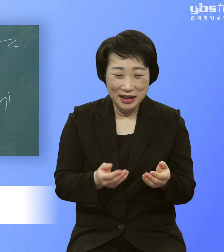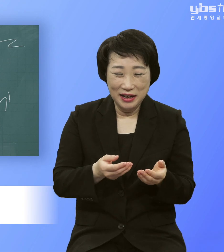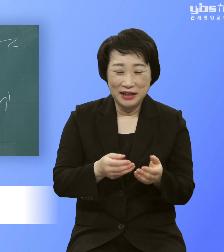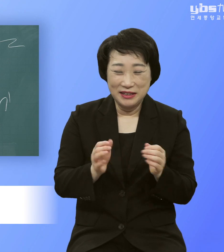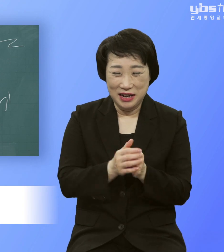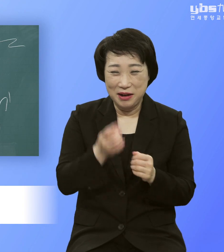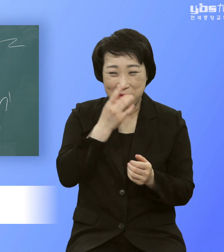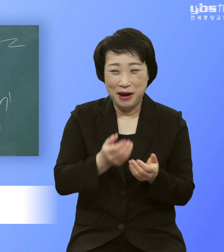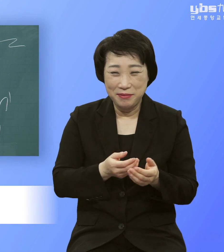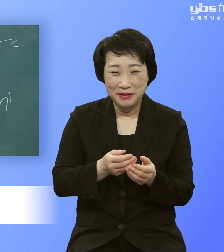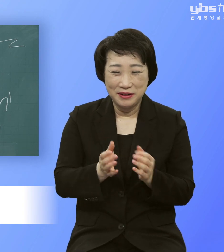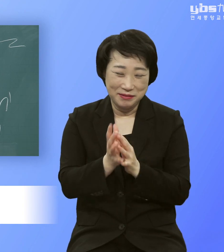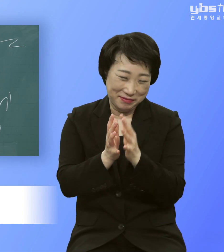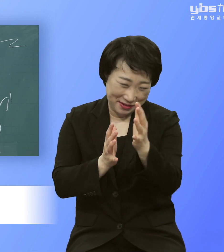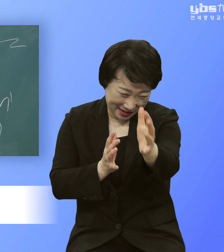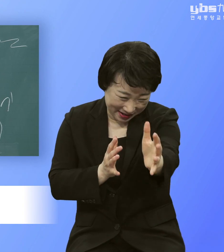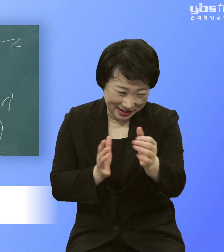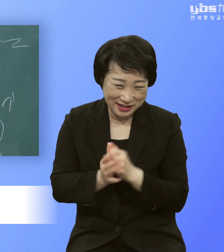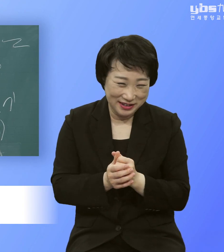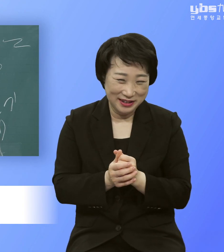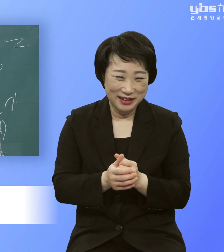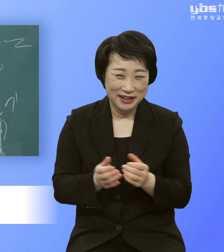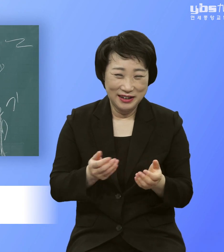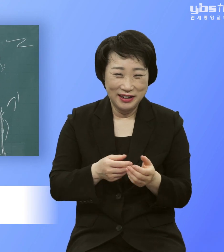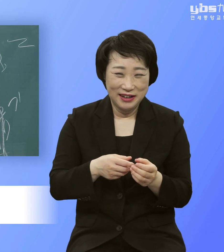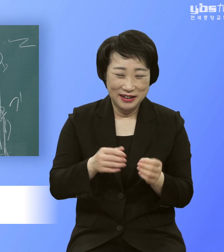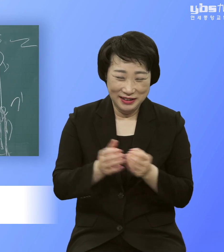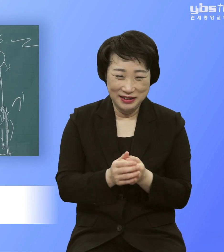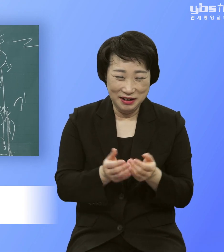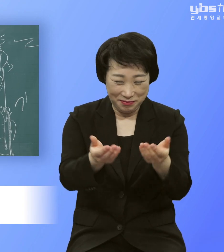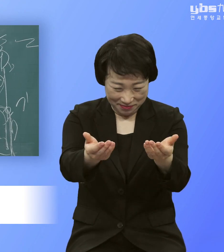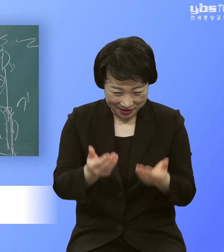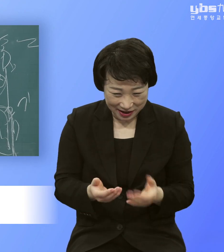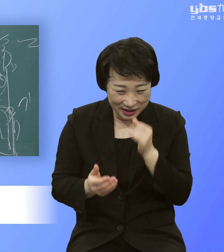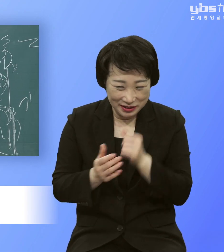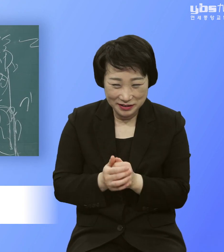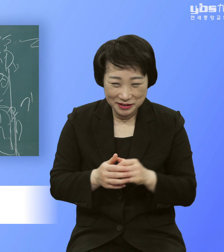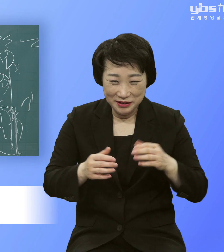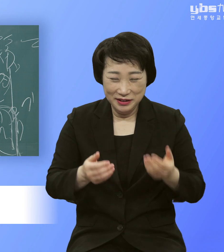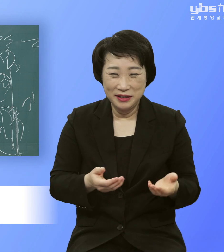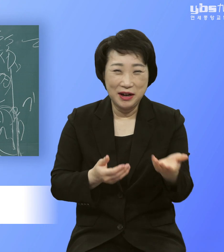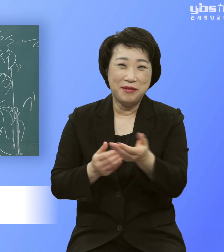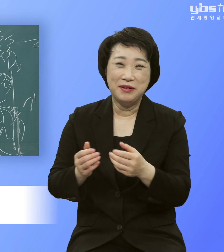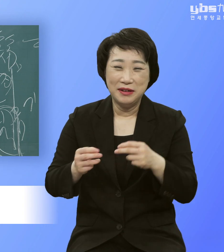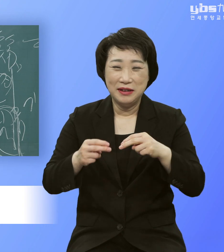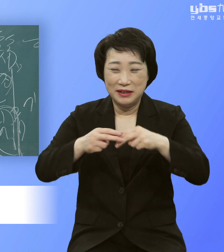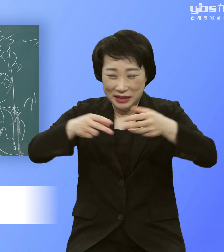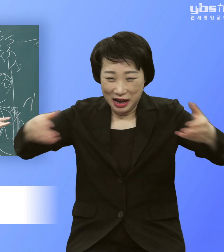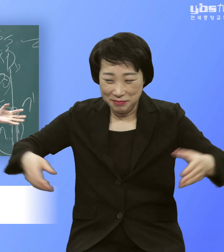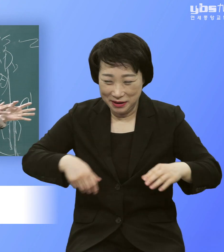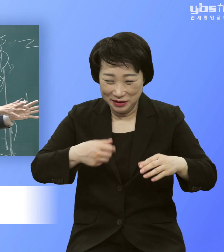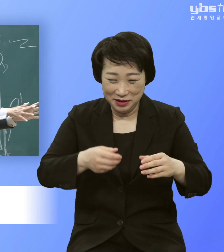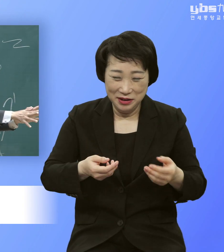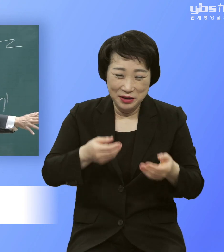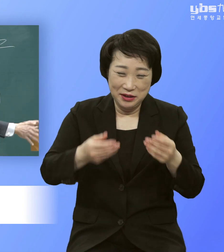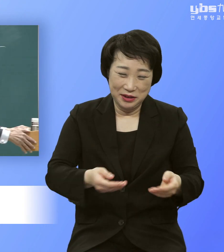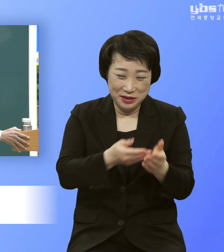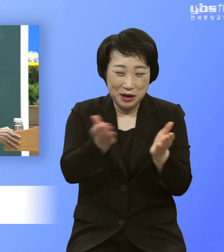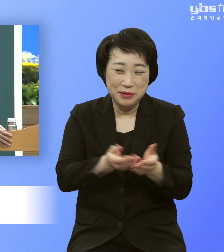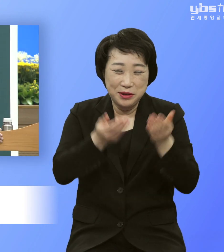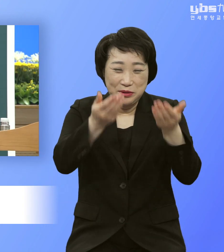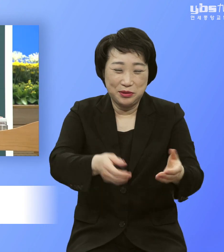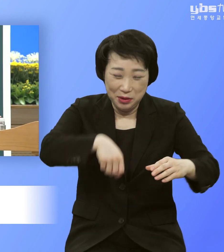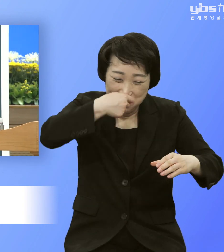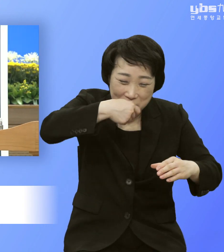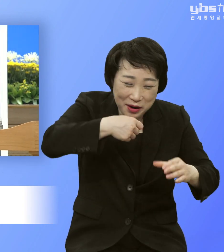퍼들고 밥 한 그릇 들고서 먹을 데가 없으니까 요렇게 손에다 두고 길바닥에서 먹고 담장 위에다 놓고